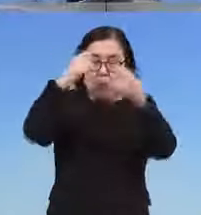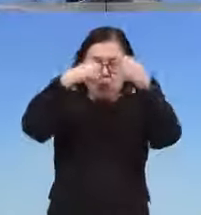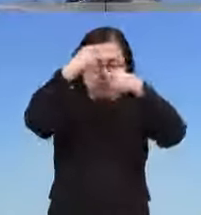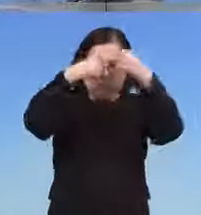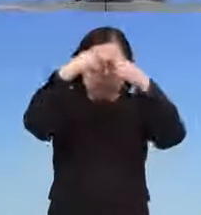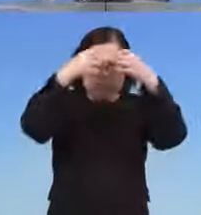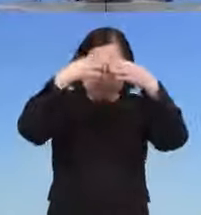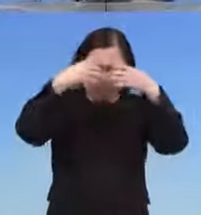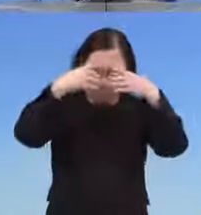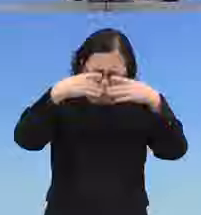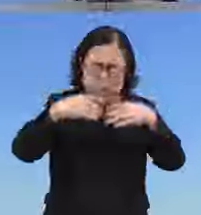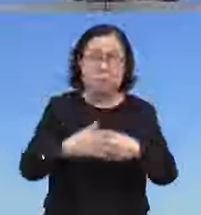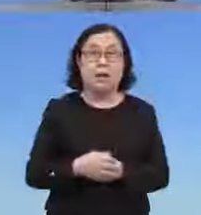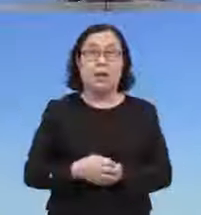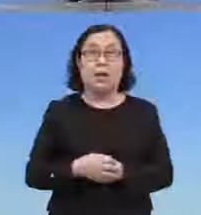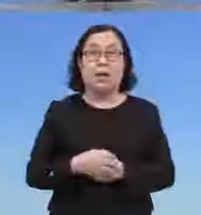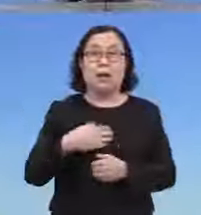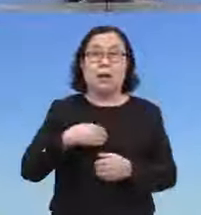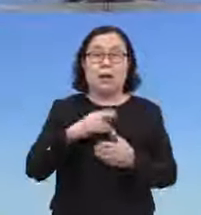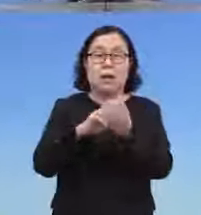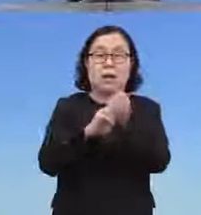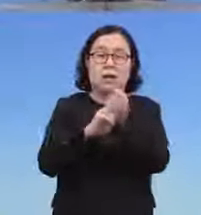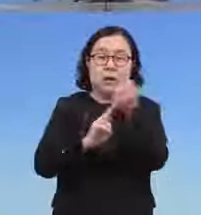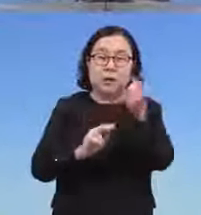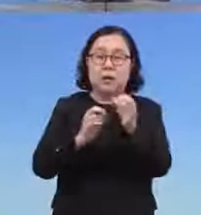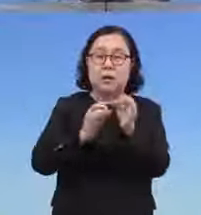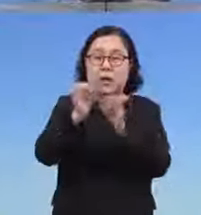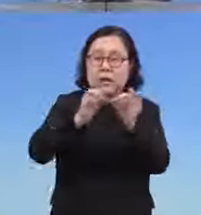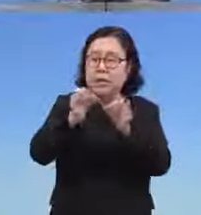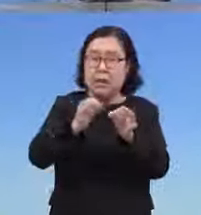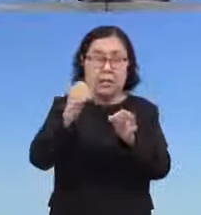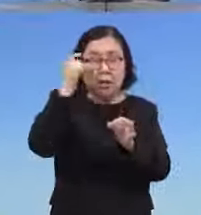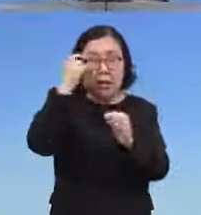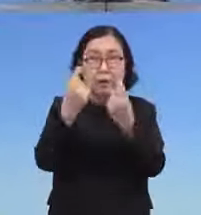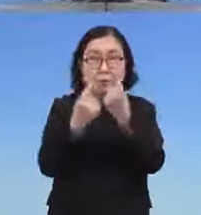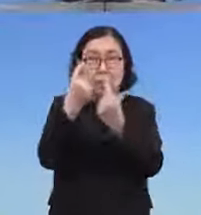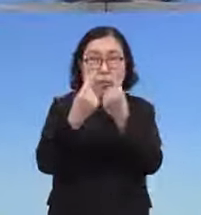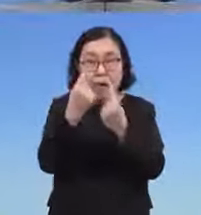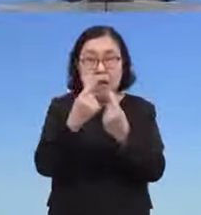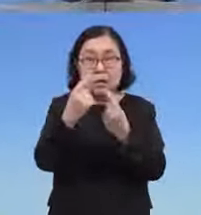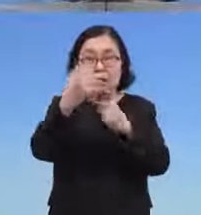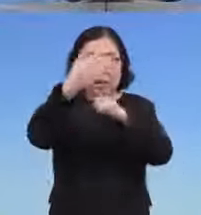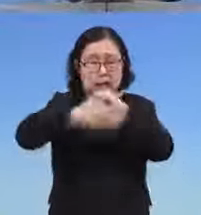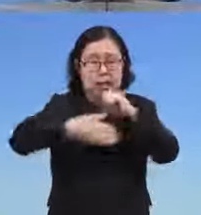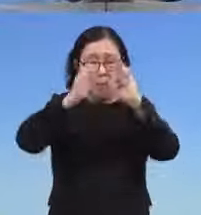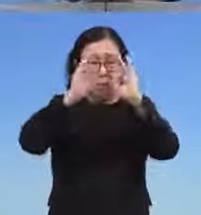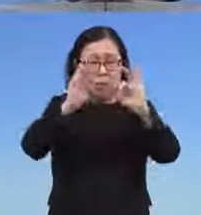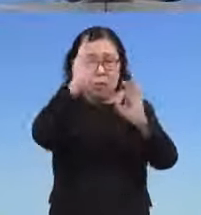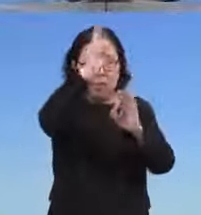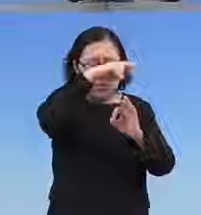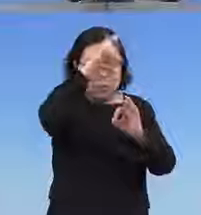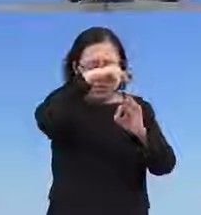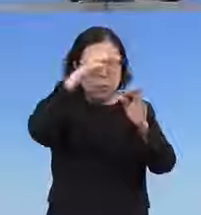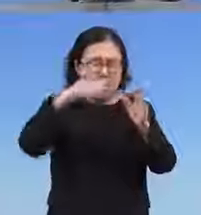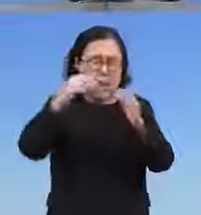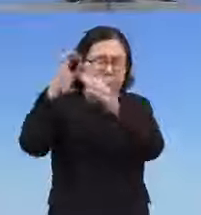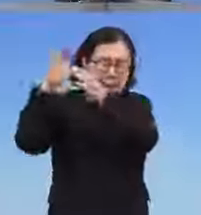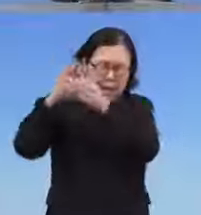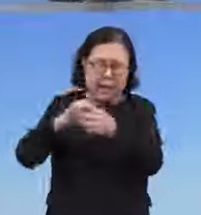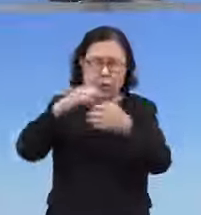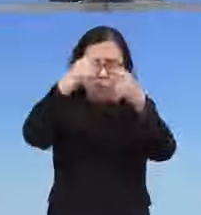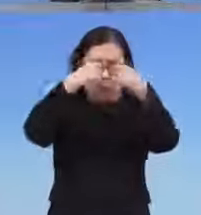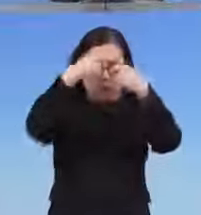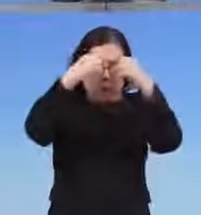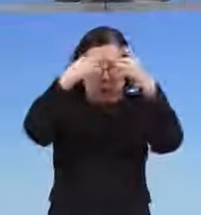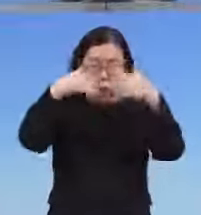날, 이게 장사할 생각을 해야지 그 왜 한국에서 온 사진 한 장 보고 이렇게 눈물이 왜 나느냐고요. 오전 내내 울었습니다.